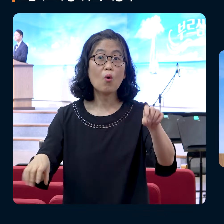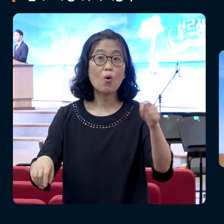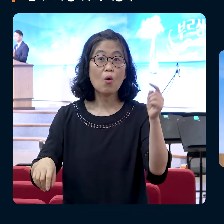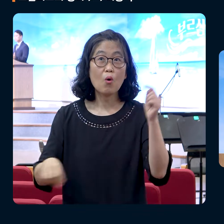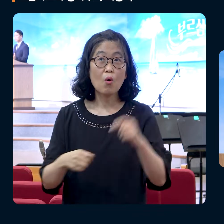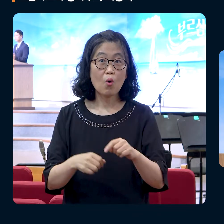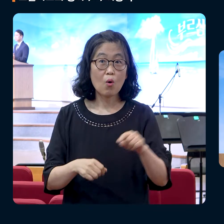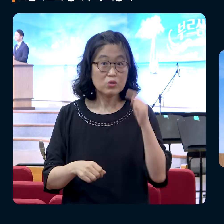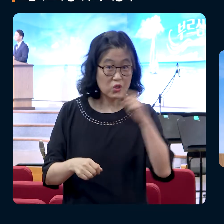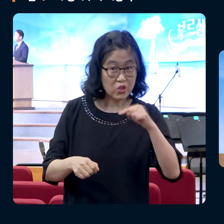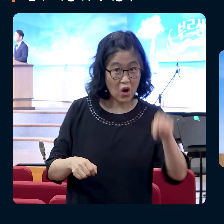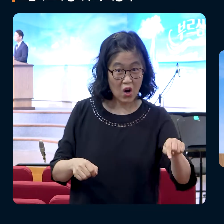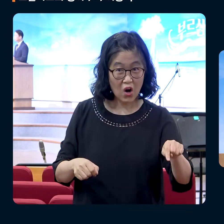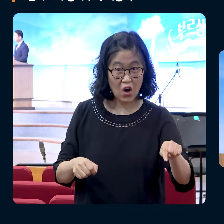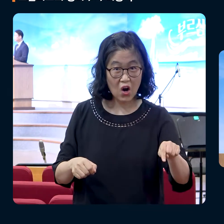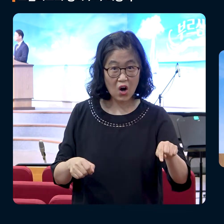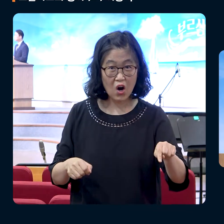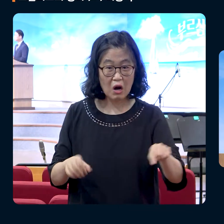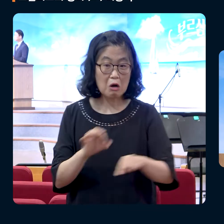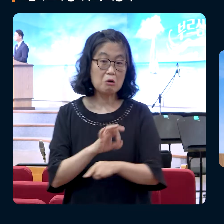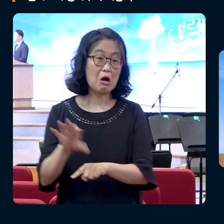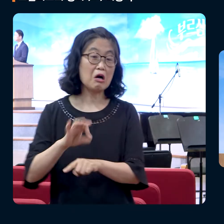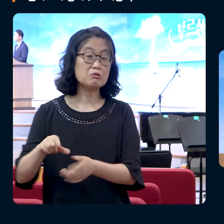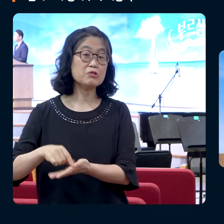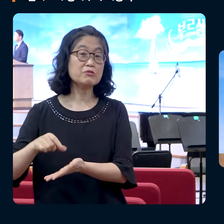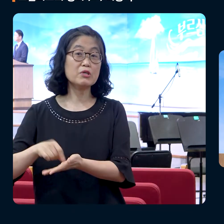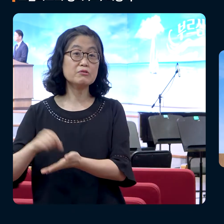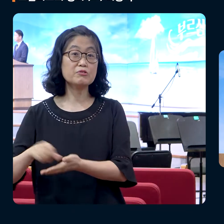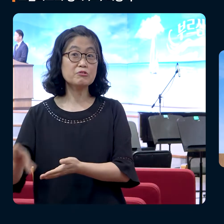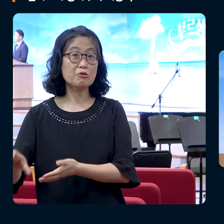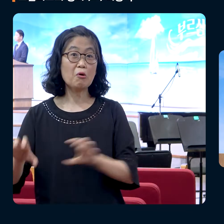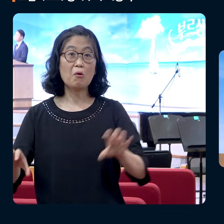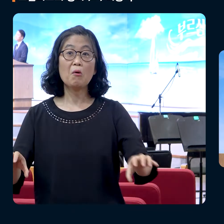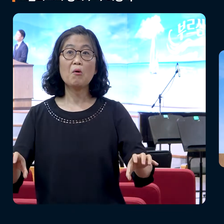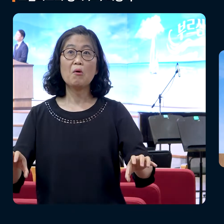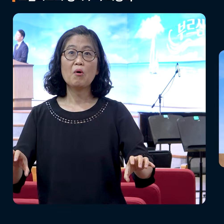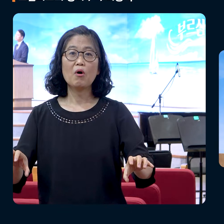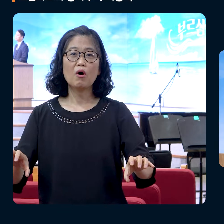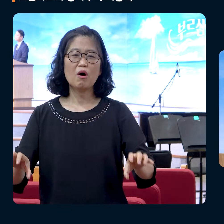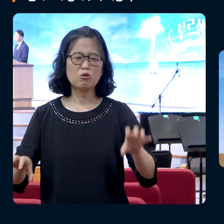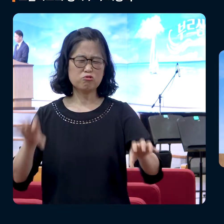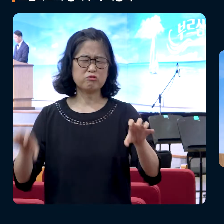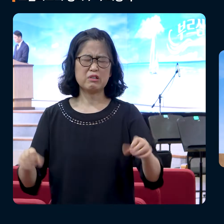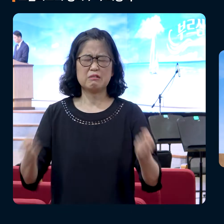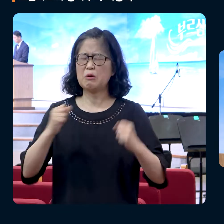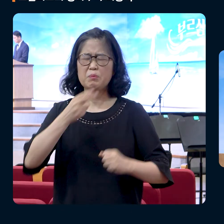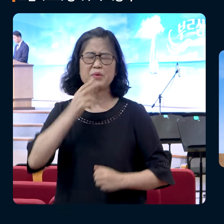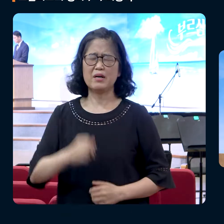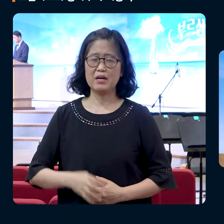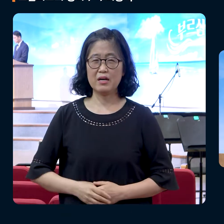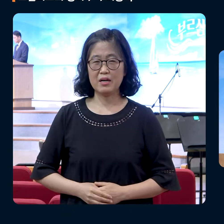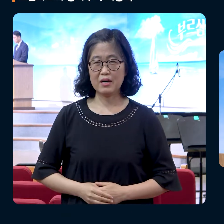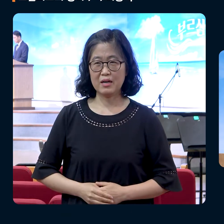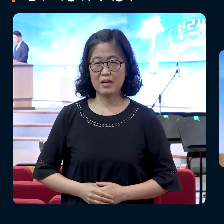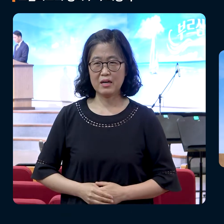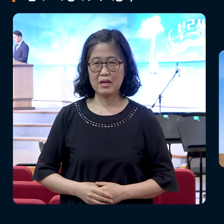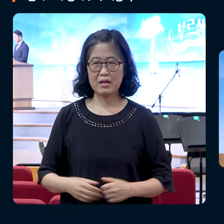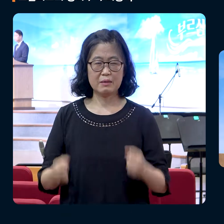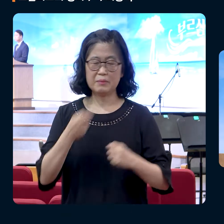이쪽도 저쪽도 사실은 어느 한쪽으로 치우치는 것들이 건강하지 않다라는 것들은 우리가 너무나도 잘 알고